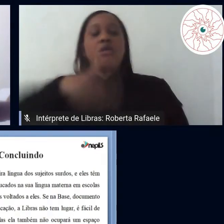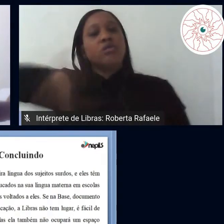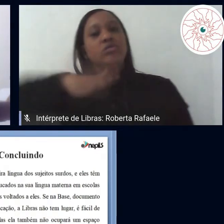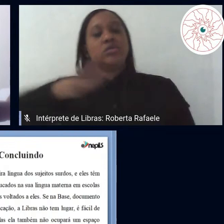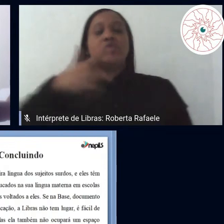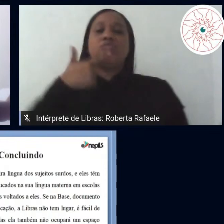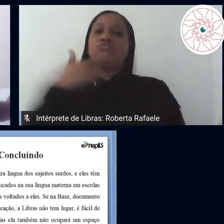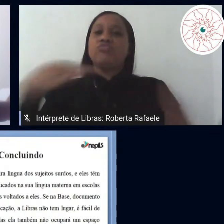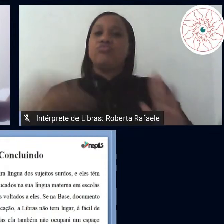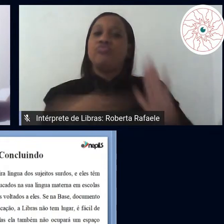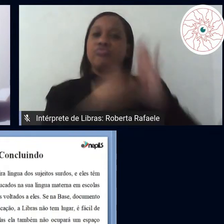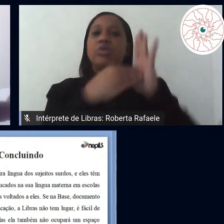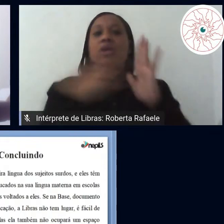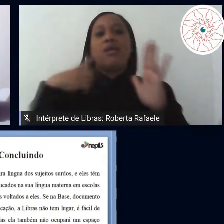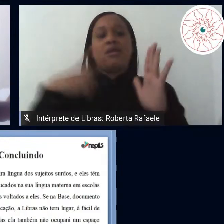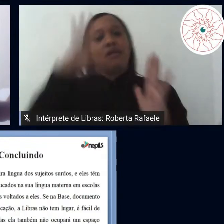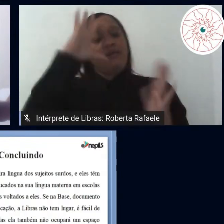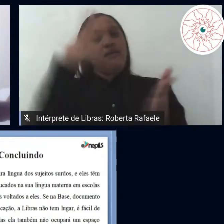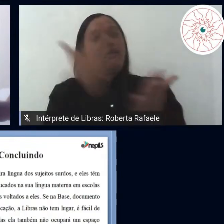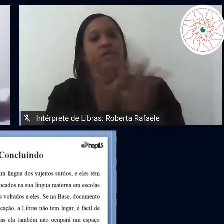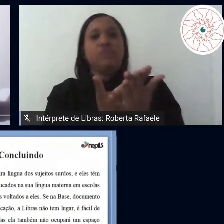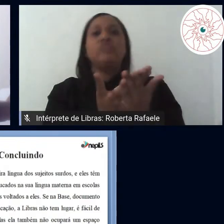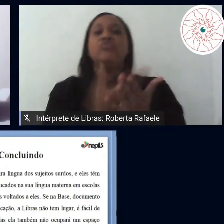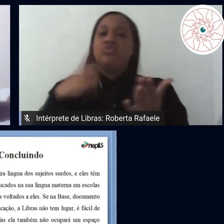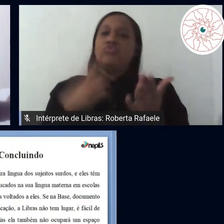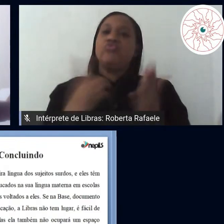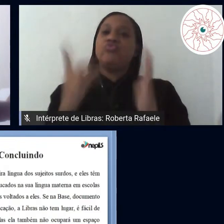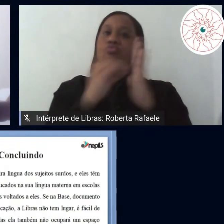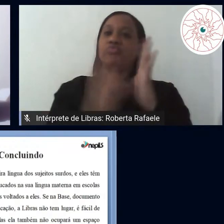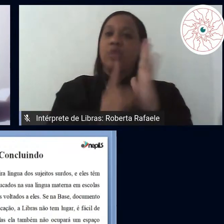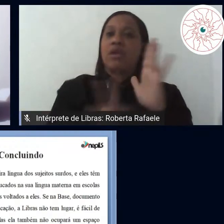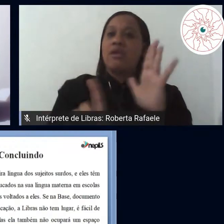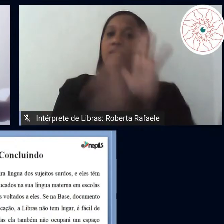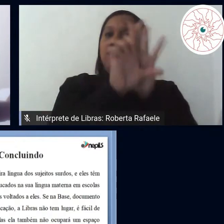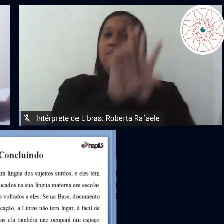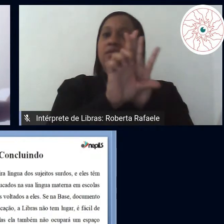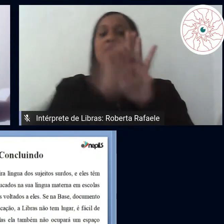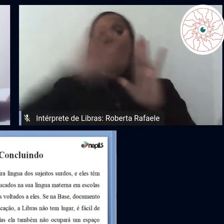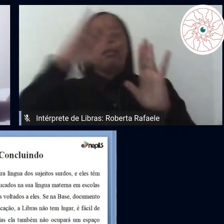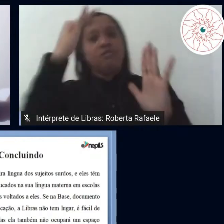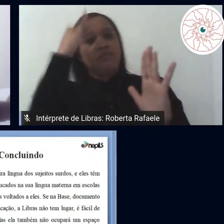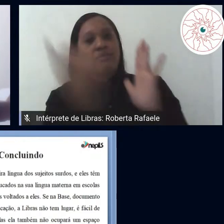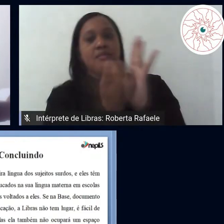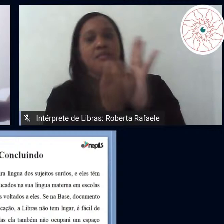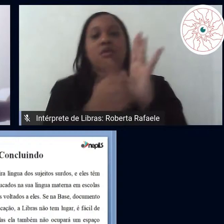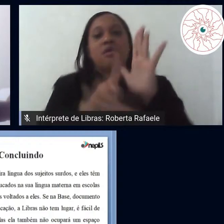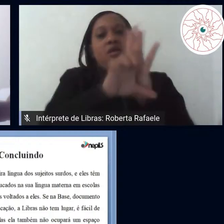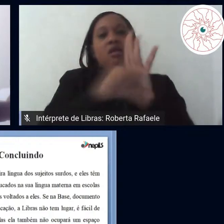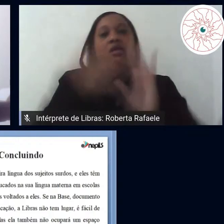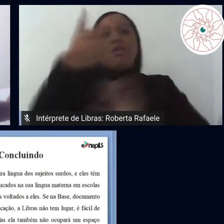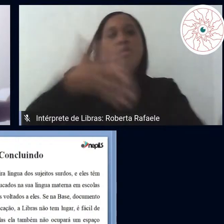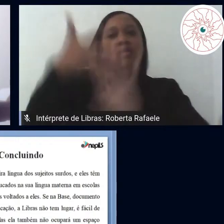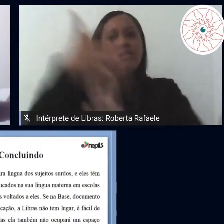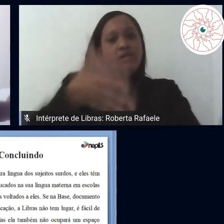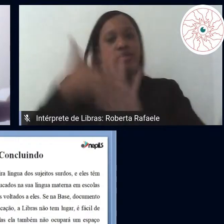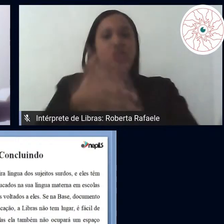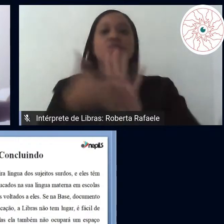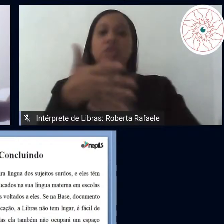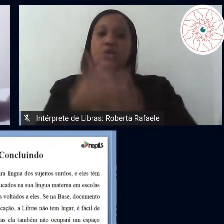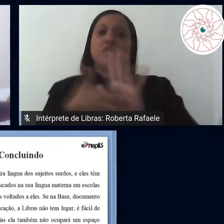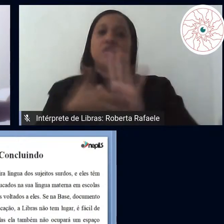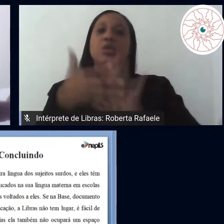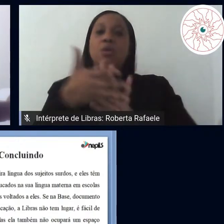línguas garantido pela lei 10436, ela não regulamenta seu uso como língua de instrução ou